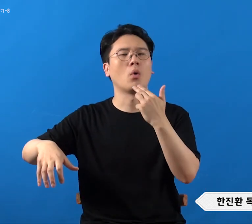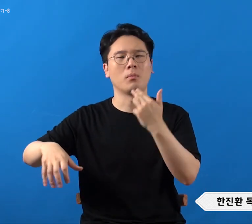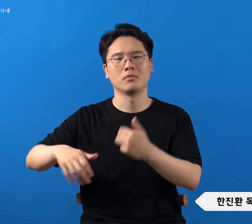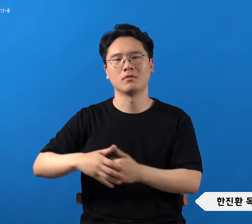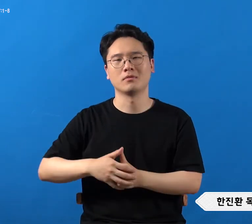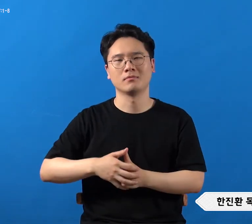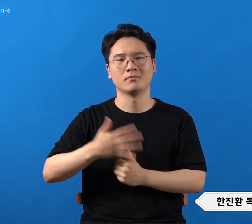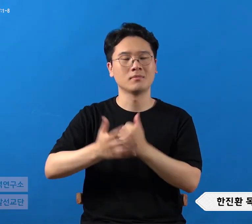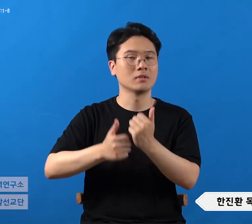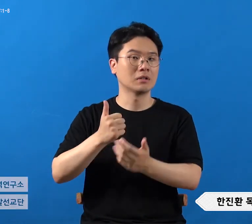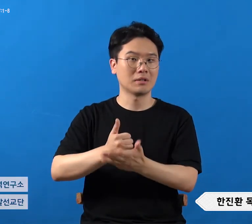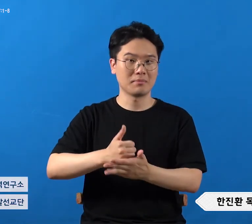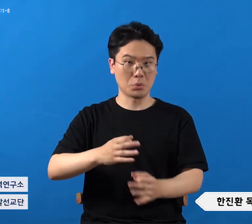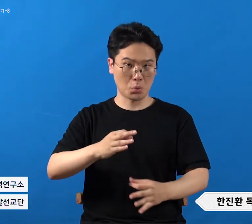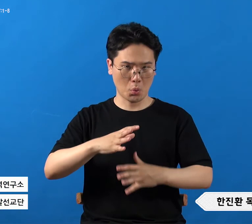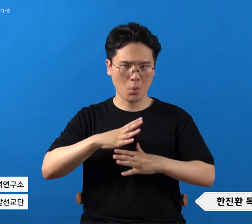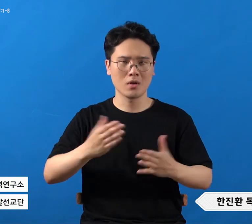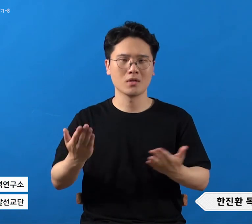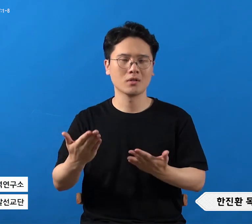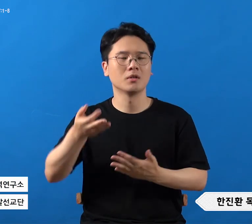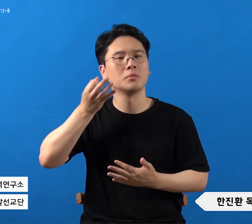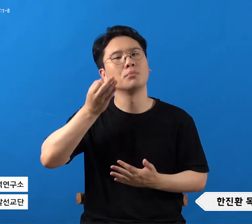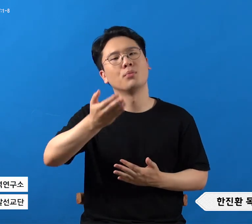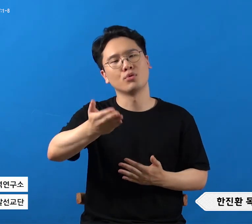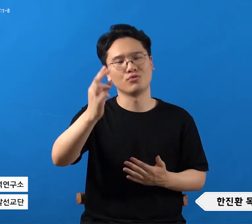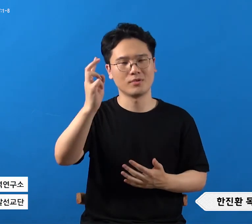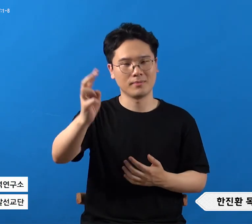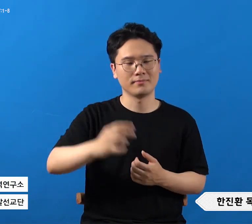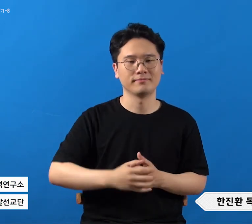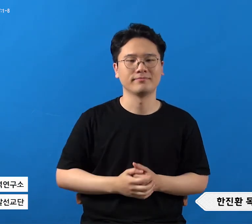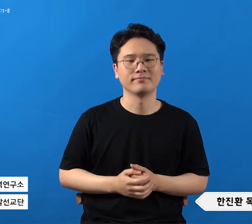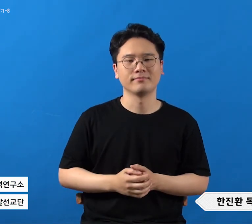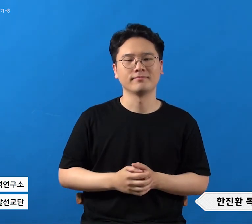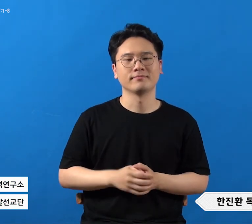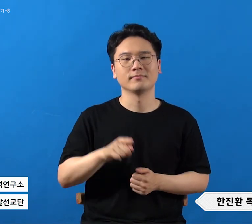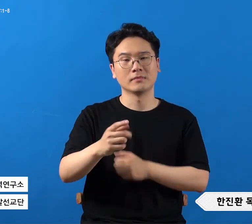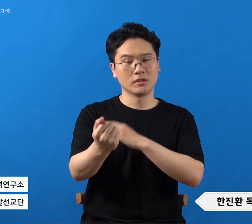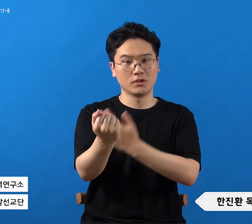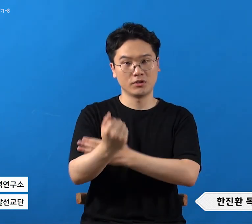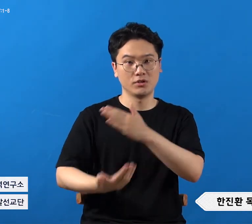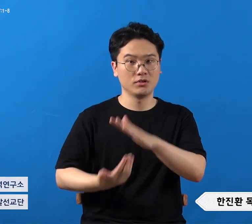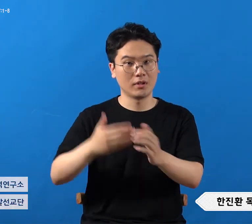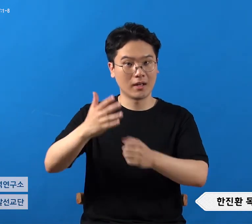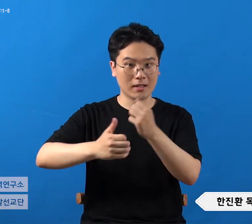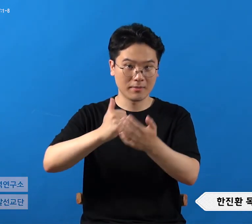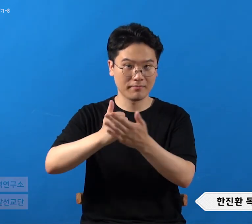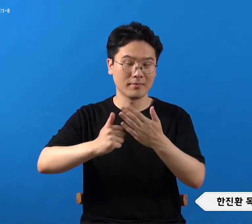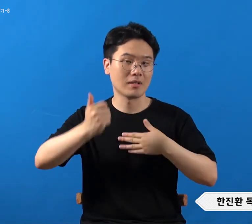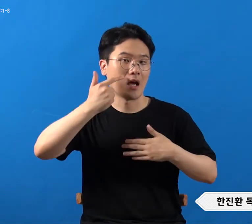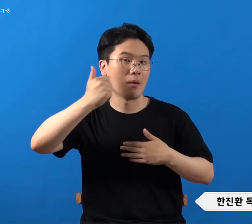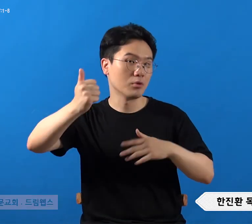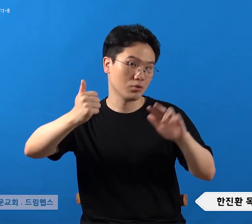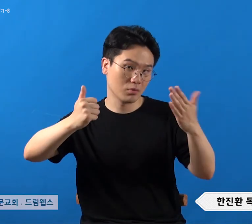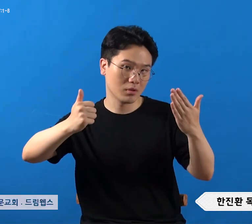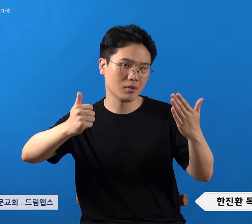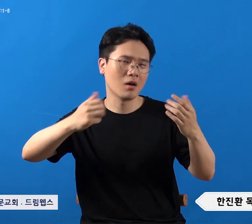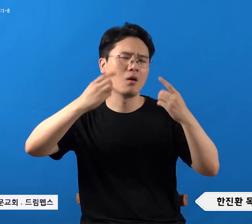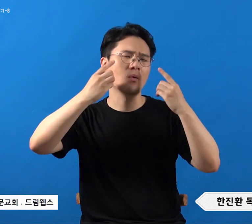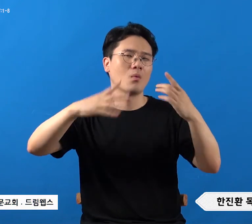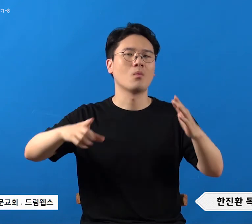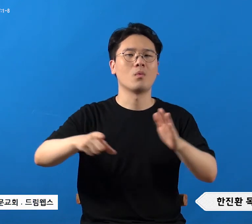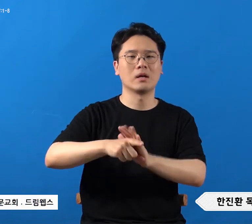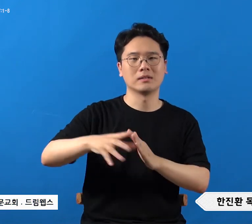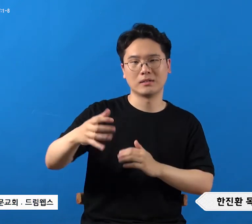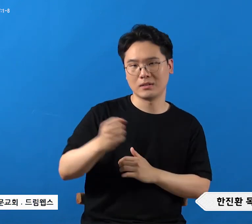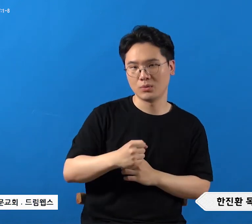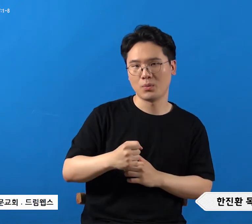역사를 보여주실 것입니다. 이 전능하신 하나님, 내 아버지 되심을 확신하면서